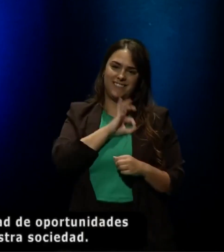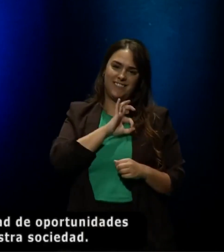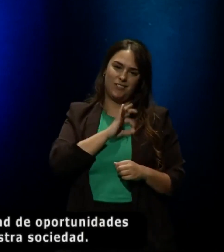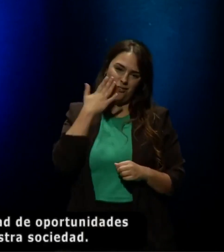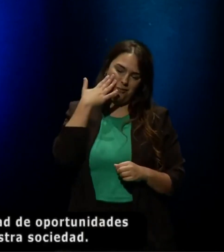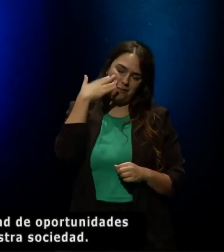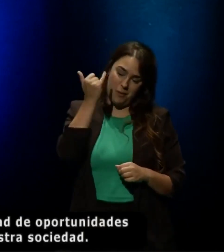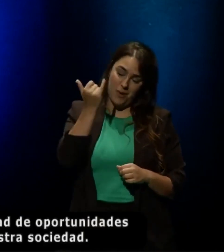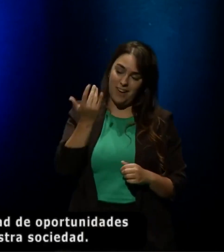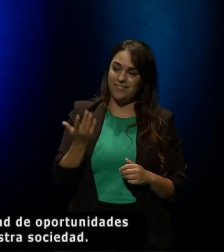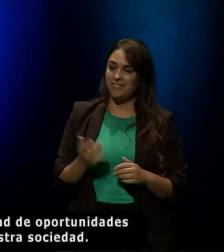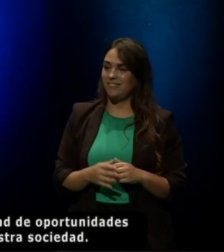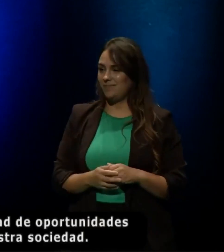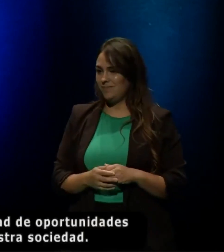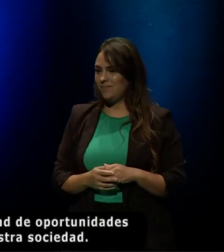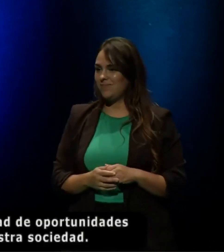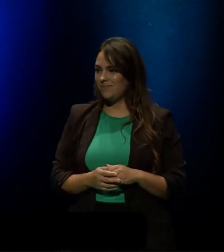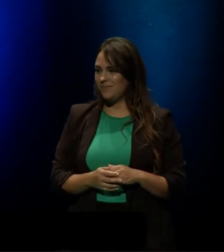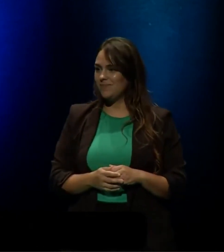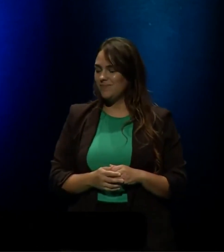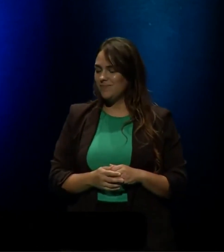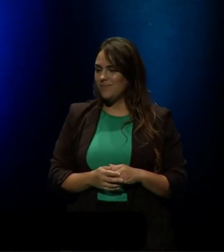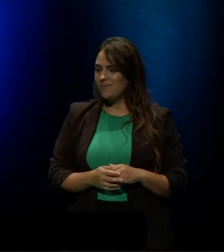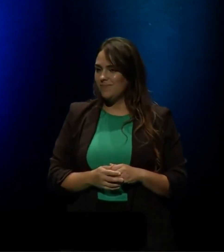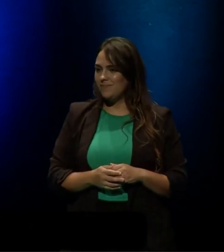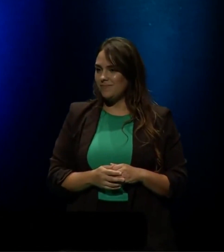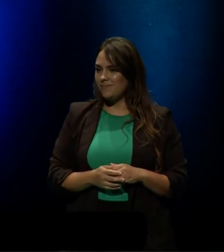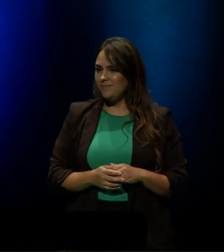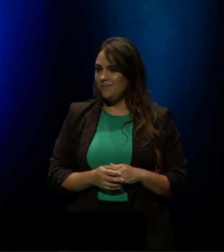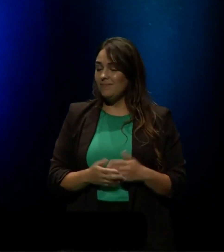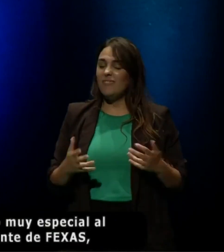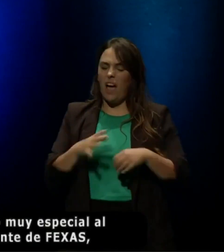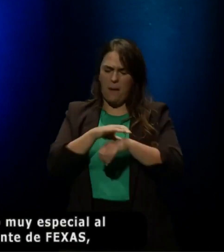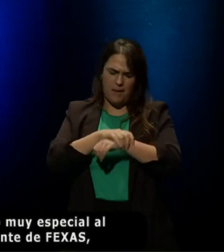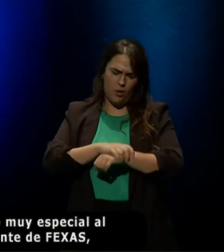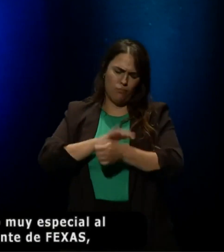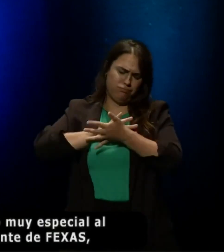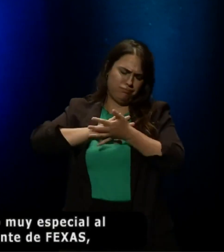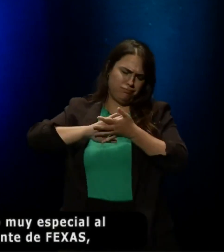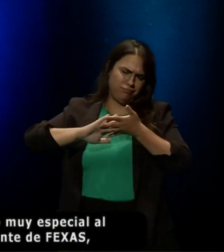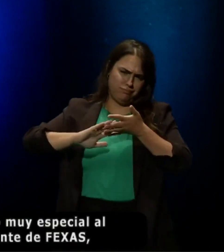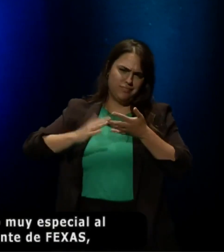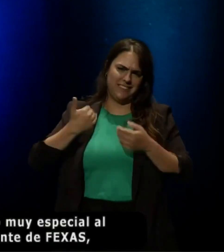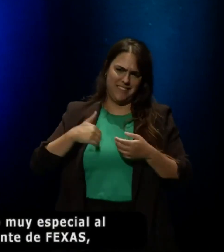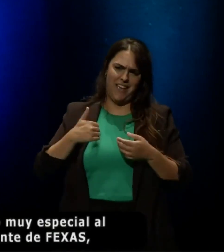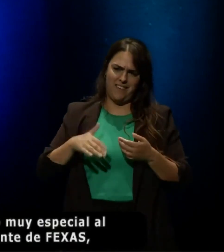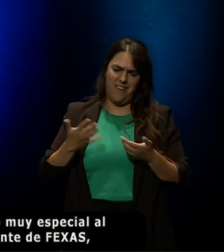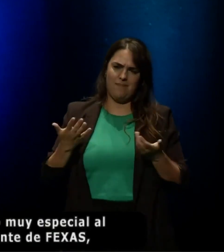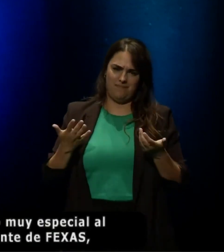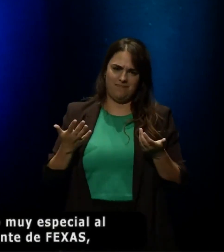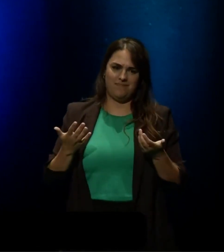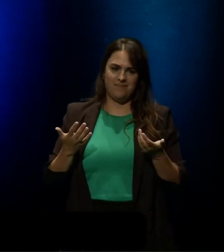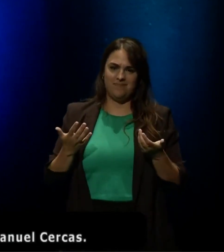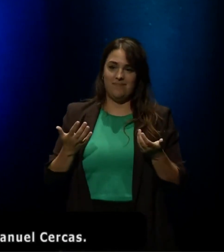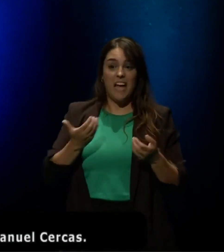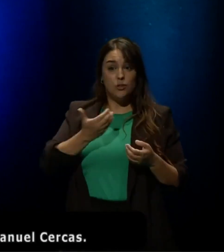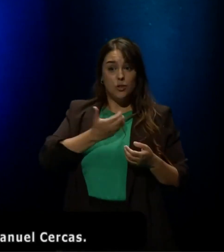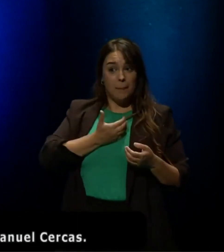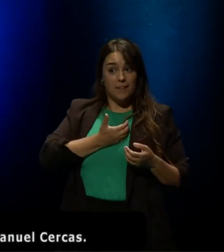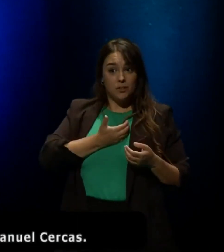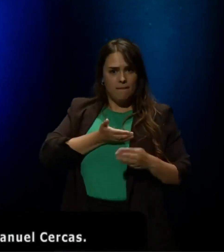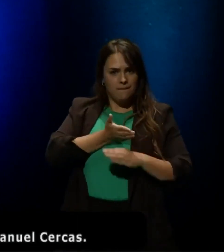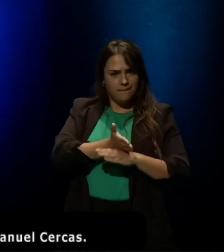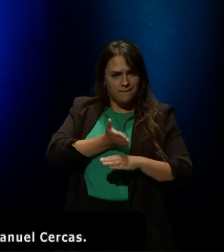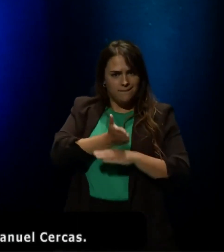Manuel Cerca. Él es amigo desde hace mucho tiempo, le tenemos ahí en el